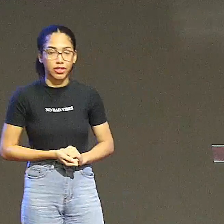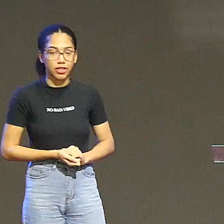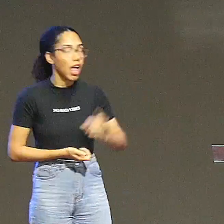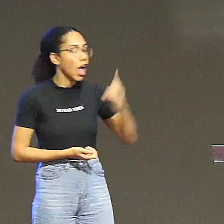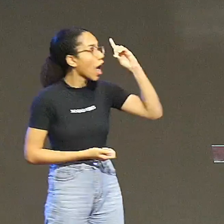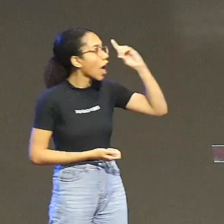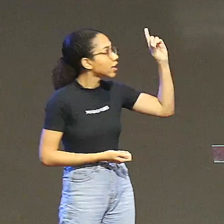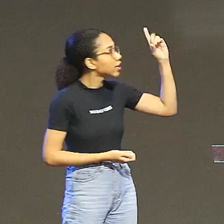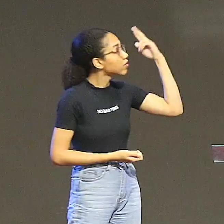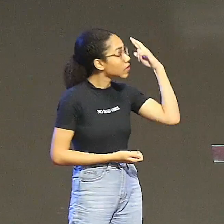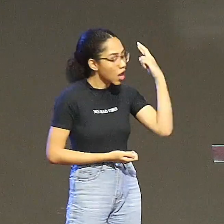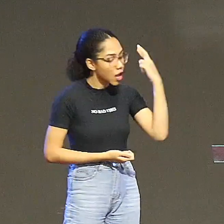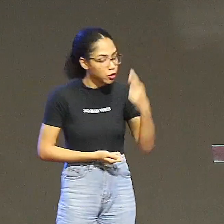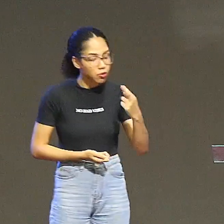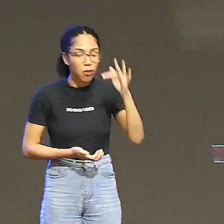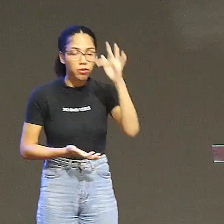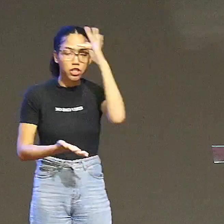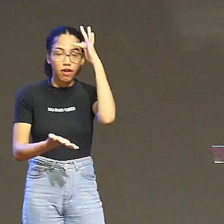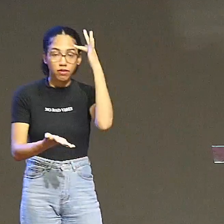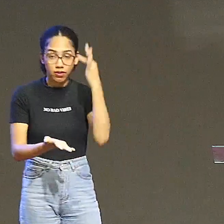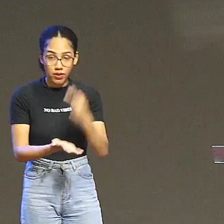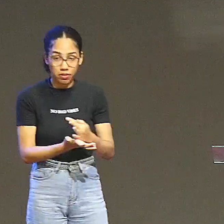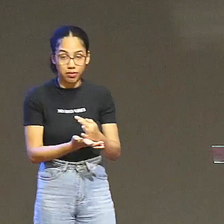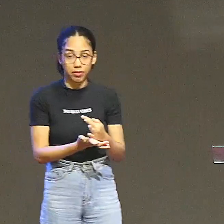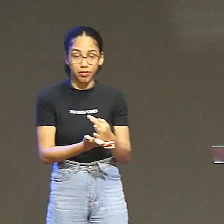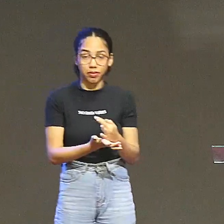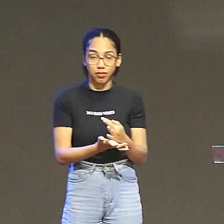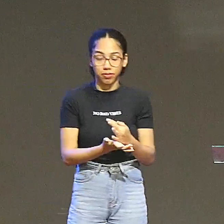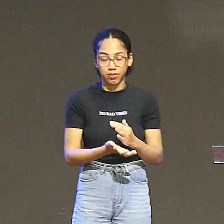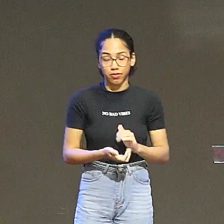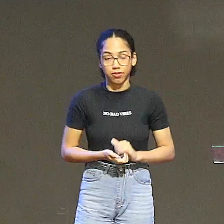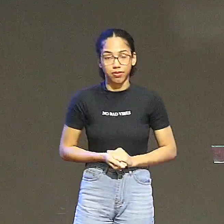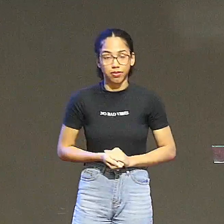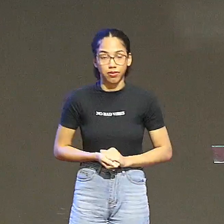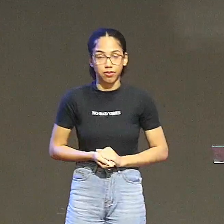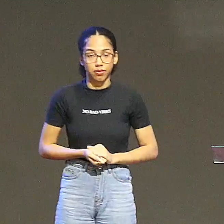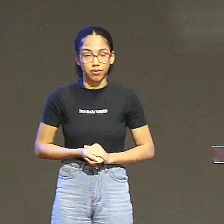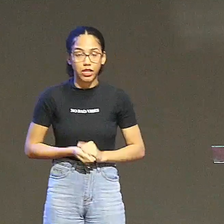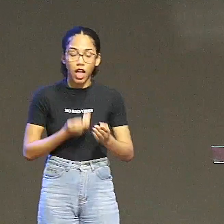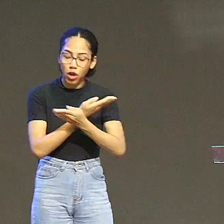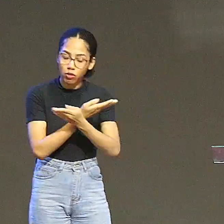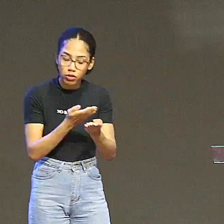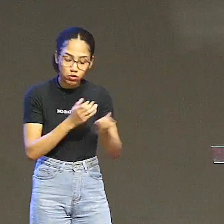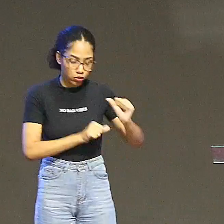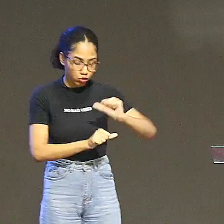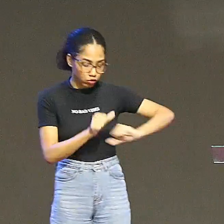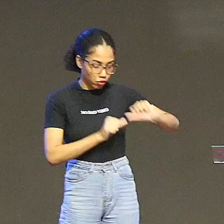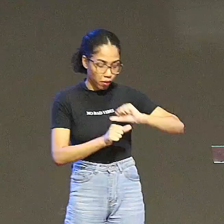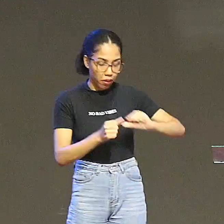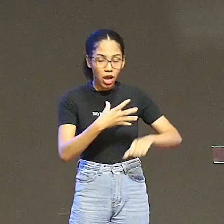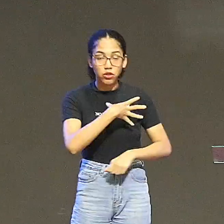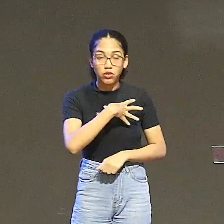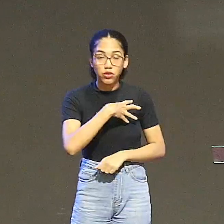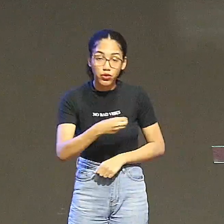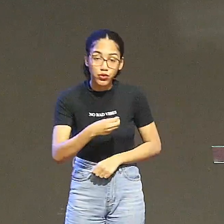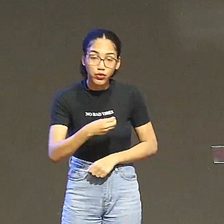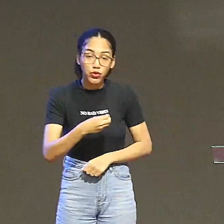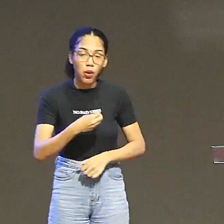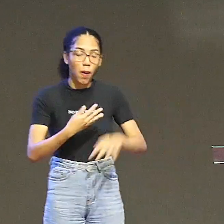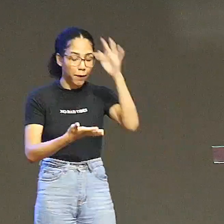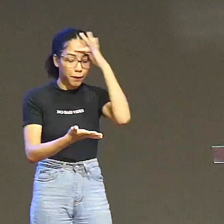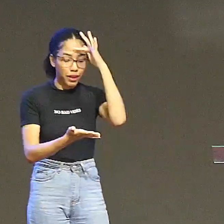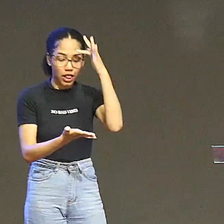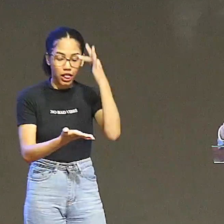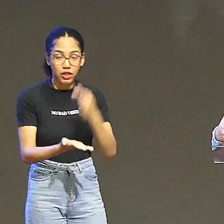fé e você como filho você se tornou por meio da fé e você usufrui dessa paternidade de